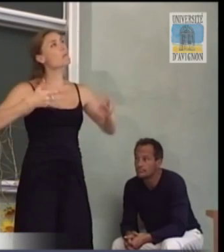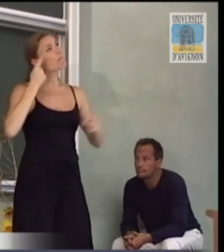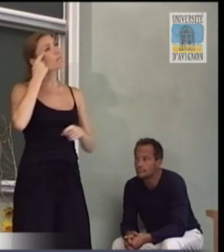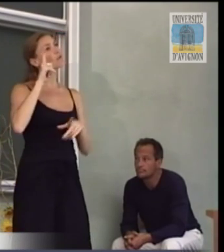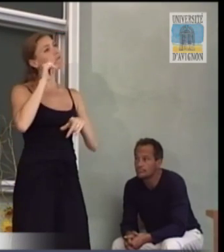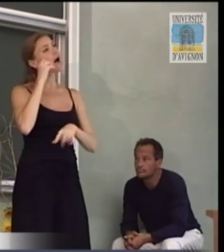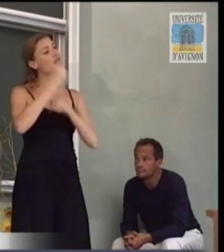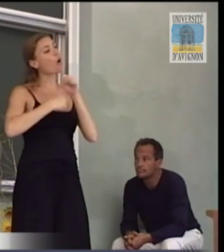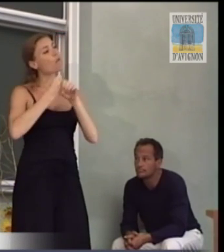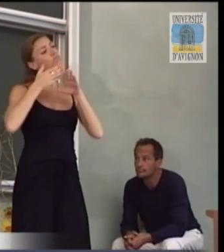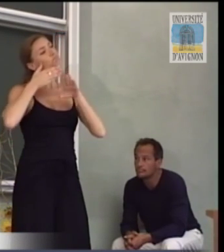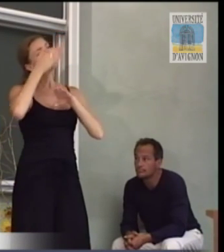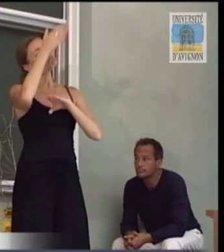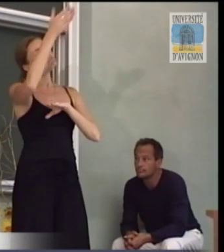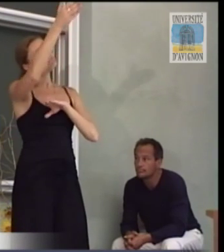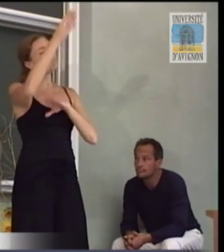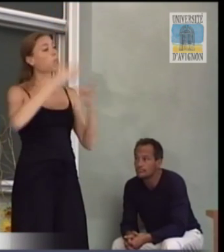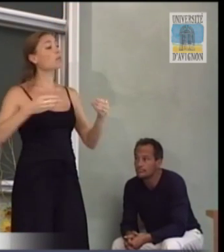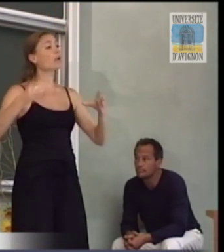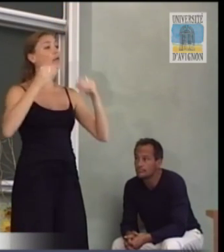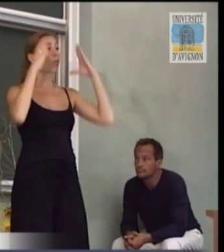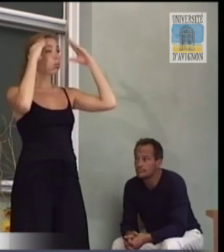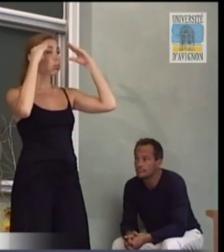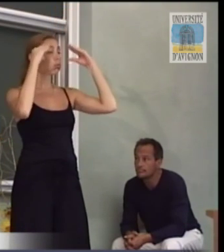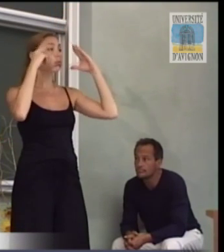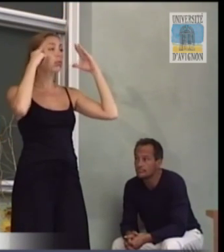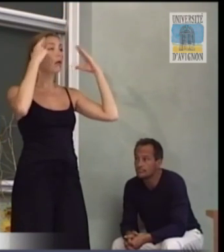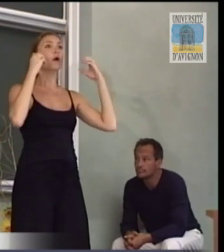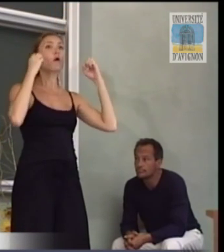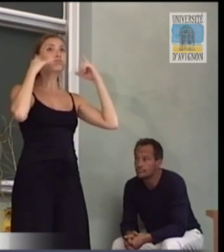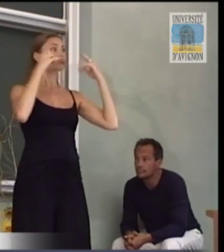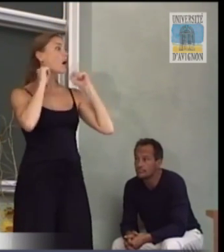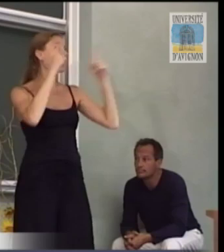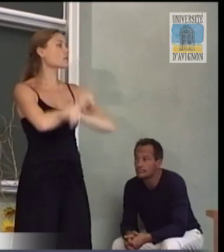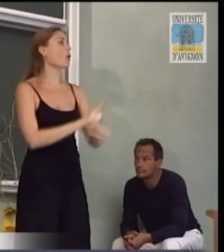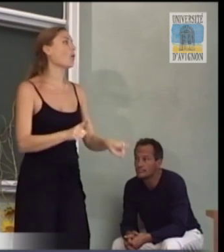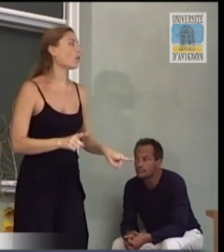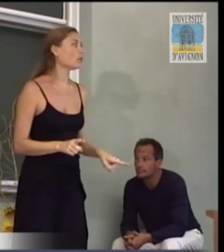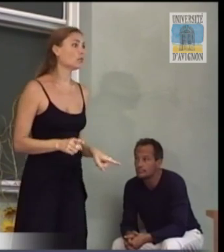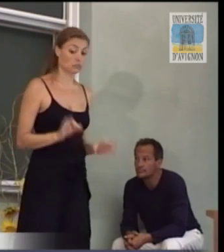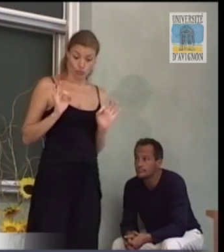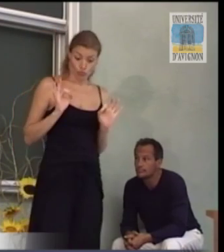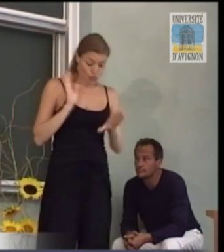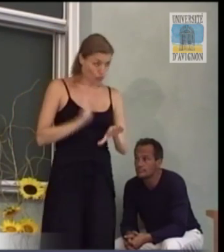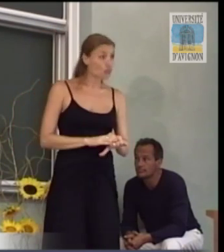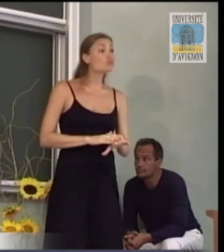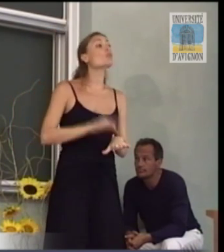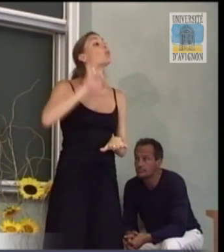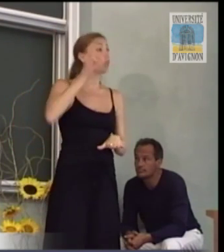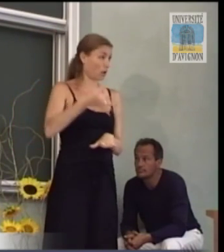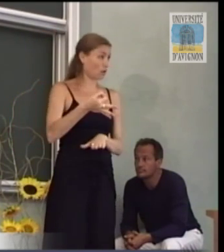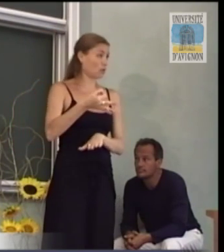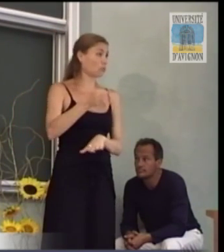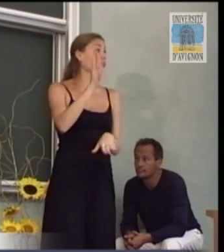une population à l'esprit ramolli. C'est incroyable. Et aujourd'hui, c'est quand même une des choses que je constate le